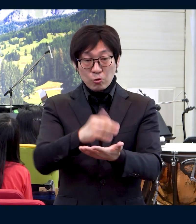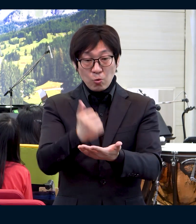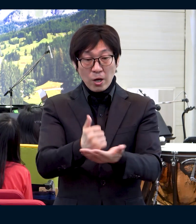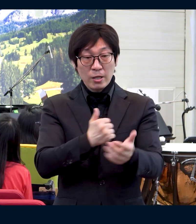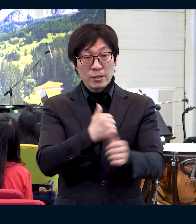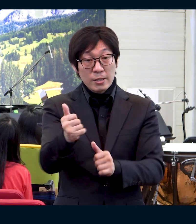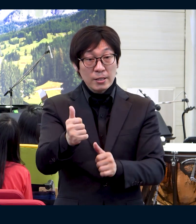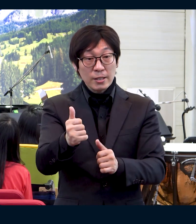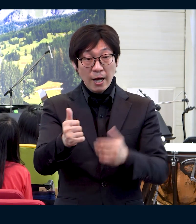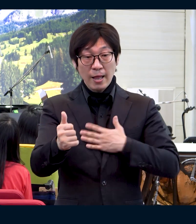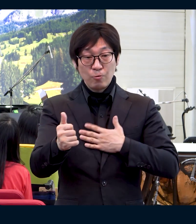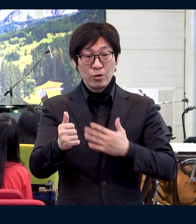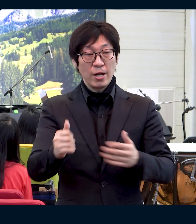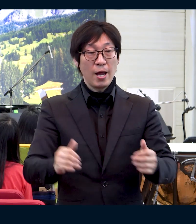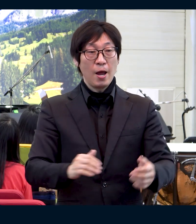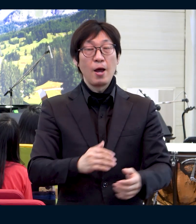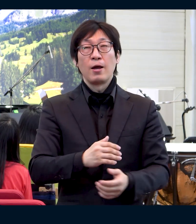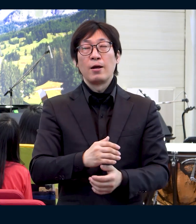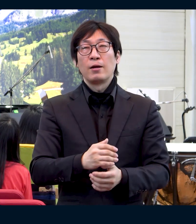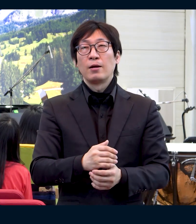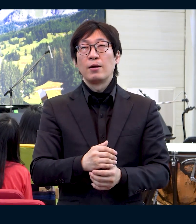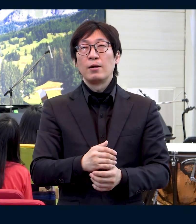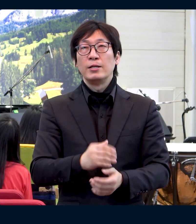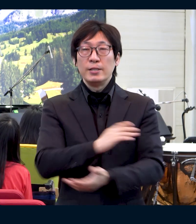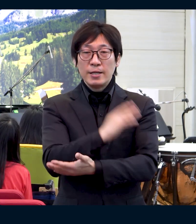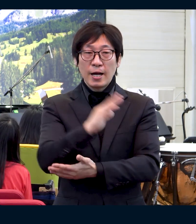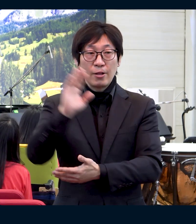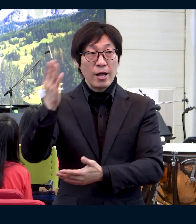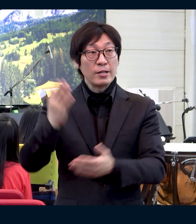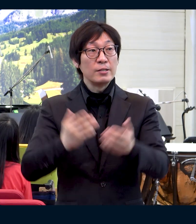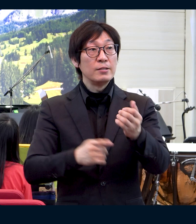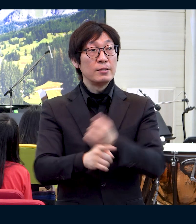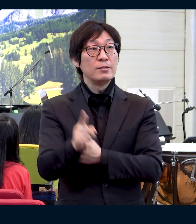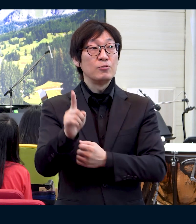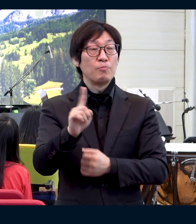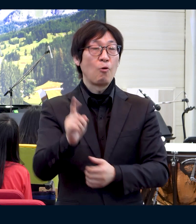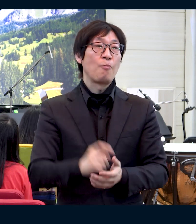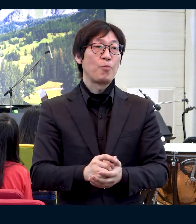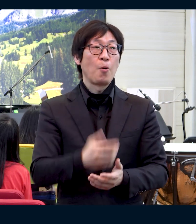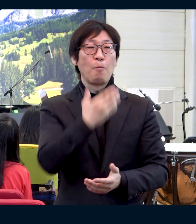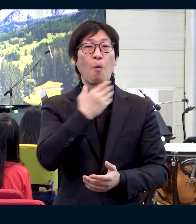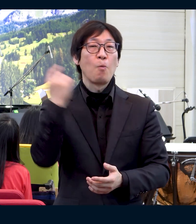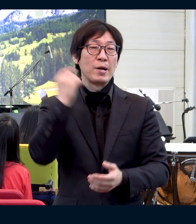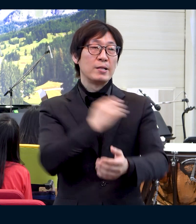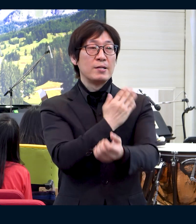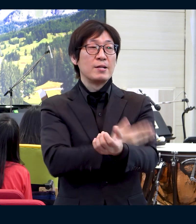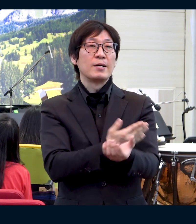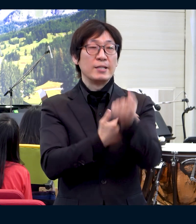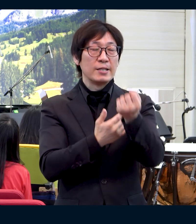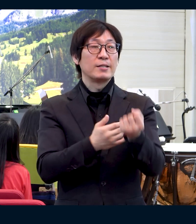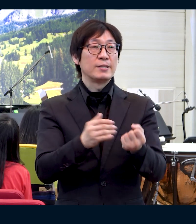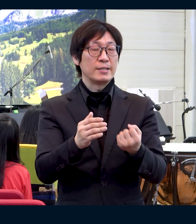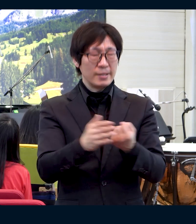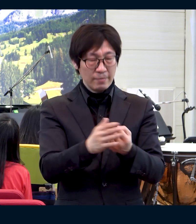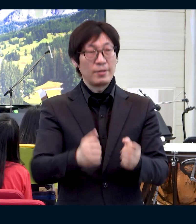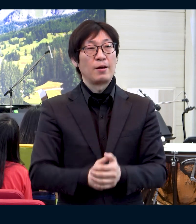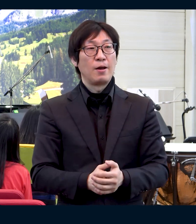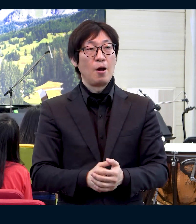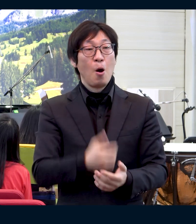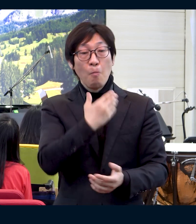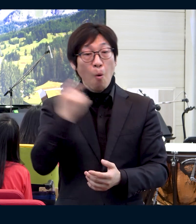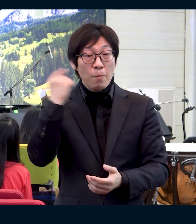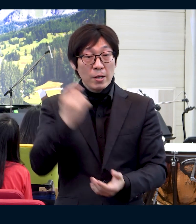수 있는 것은 복음의 능력 때문입니다. 이 복음의 능력이 우리로 하여금 승리의 삶을 살